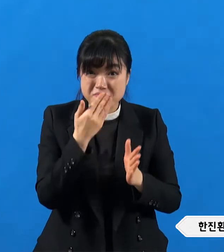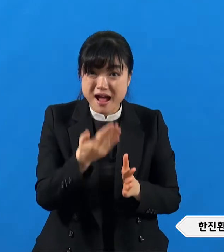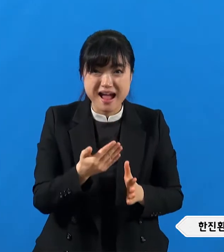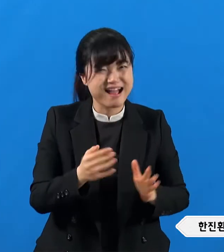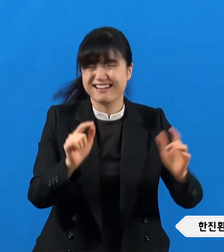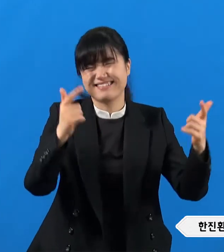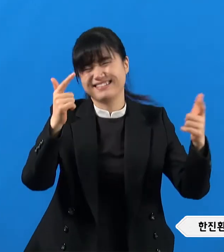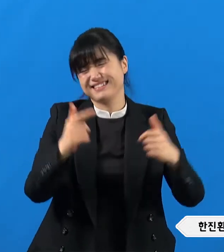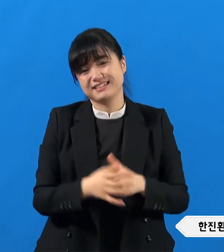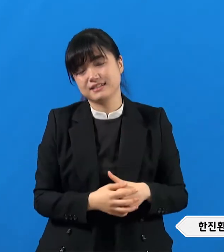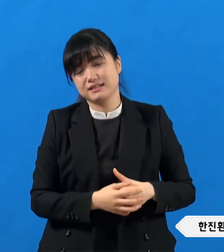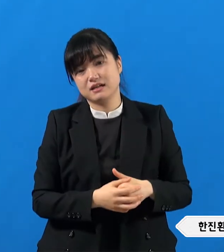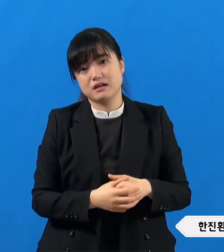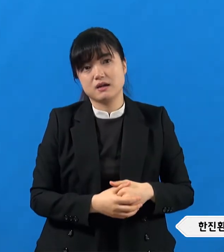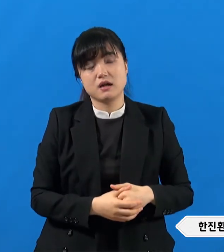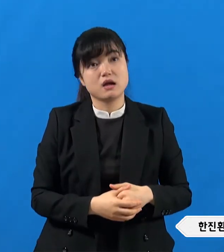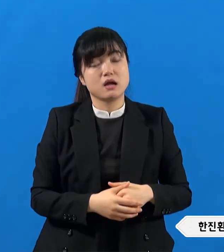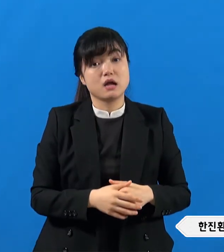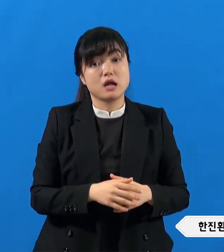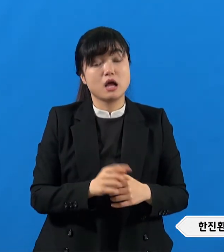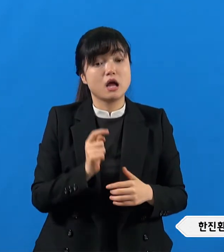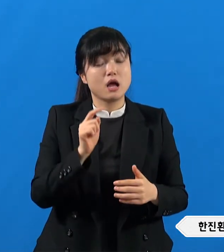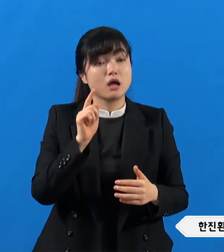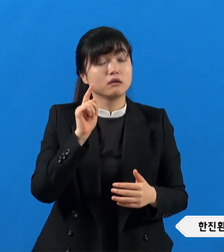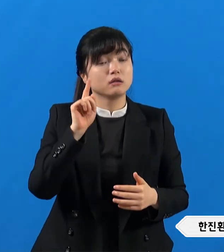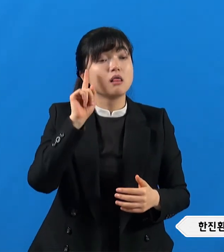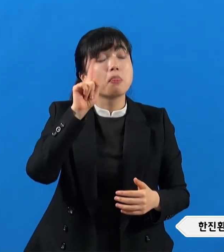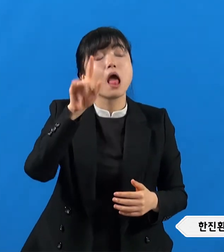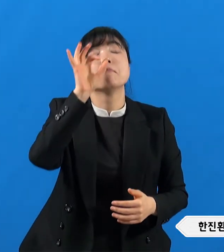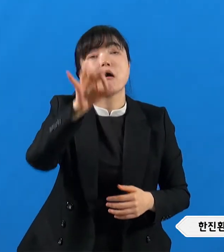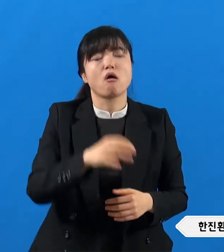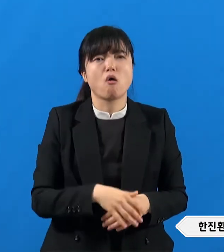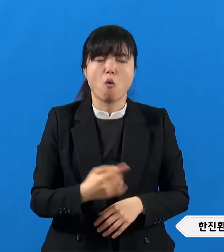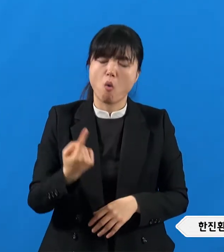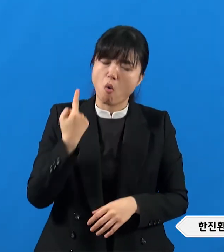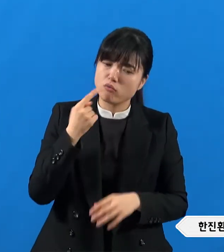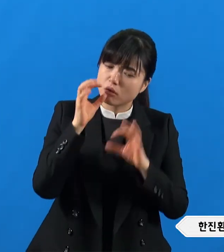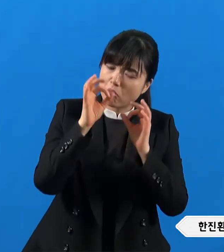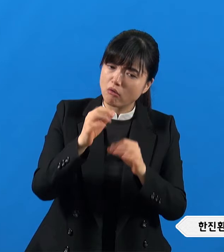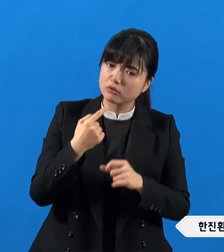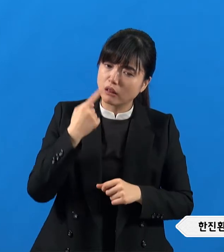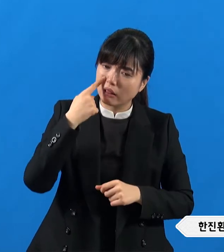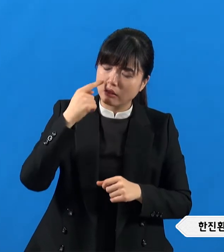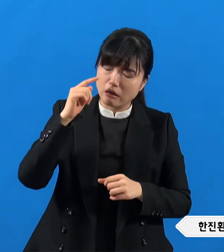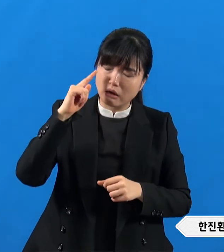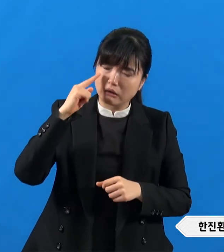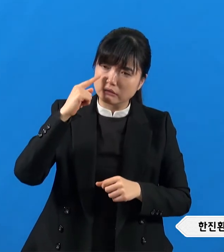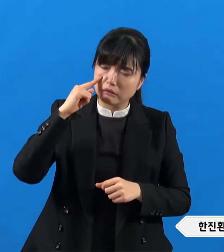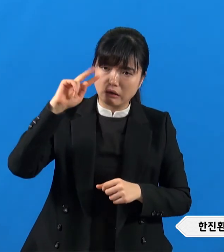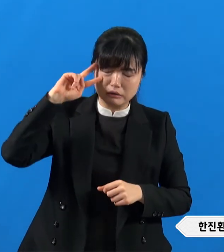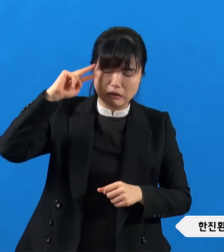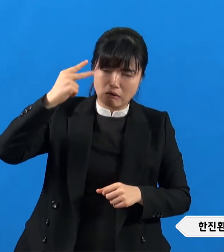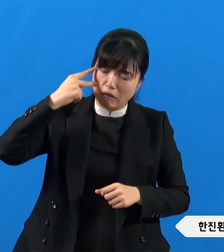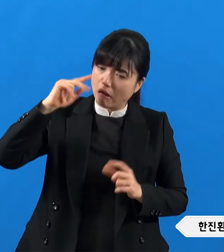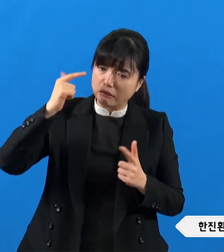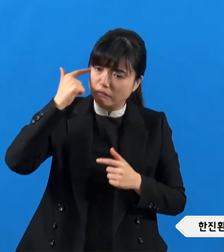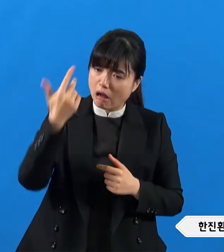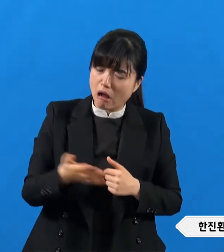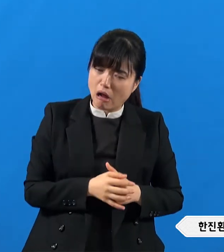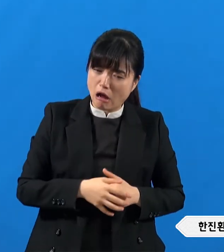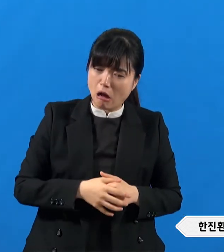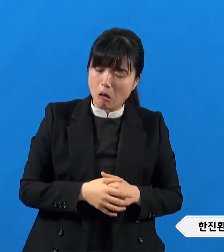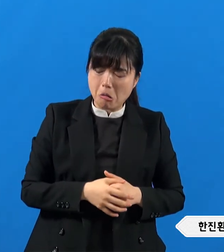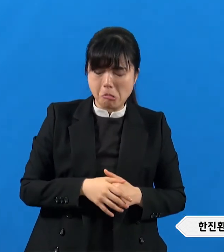아닙니다. 하루만 지나 보십시오. 어저께 내가 본 게 헛개비를 본 거 아닐까?